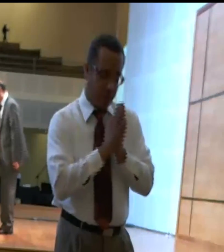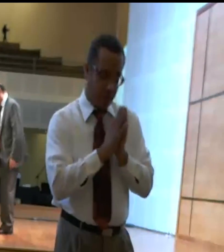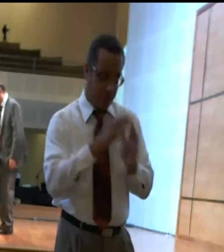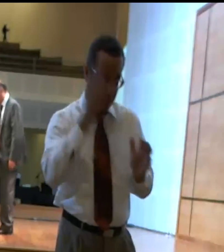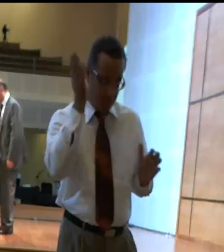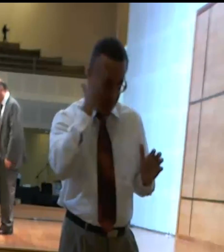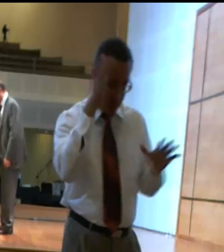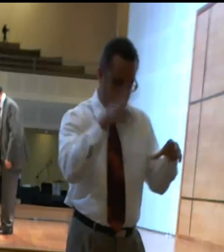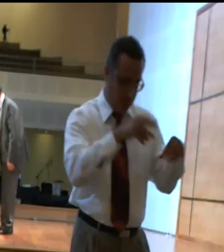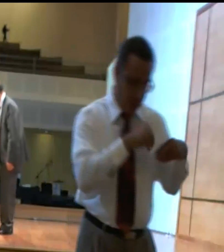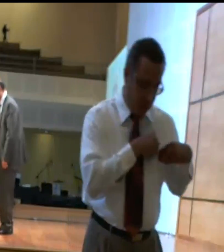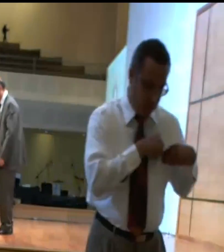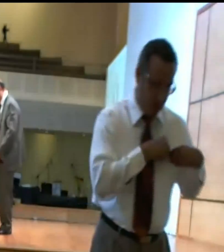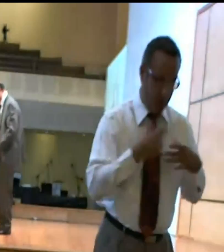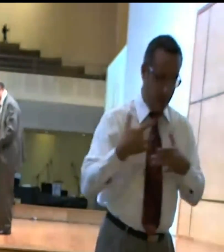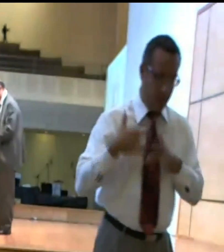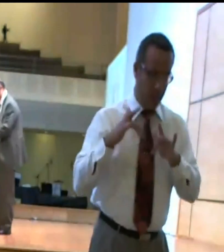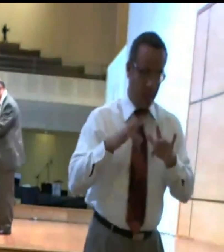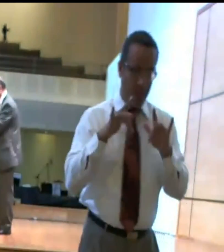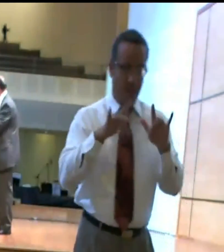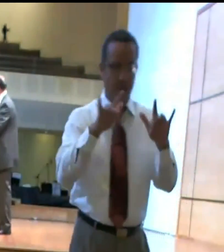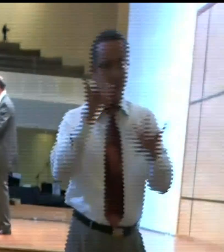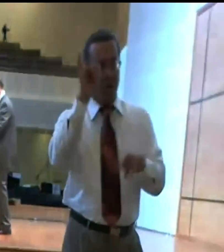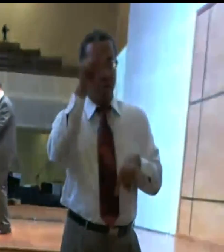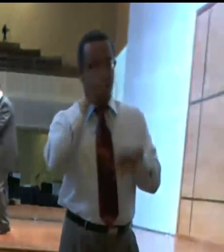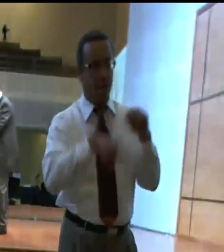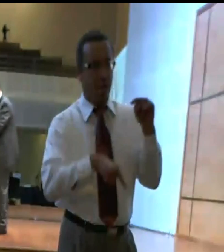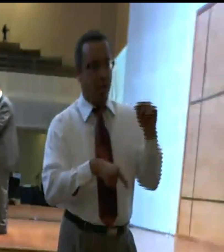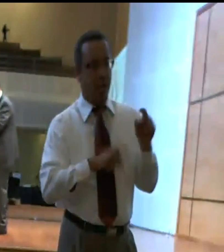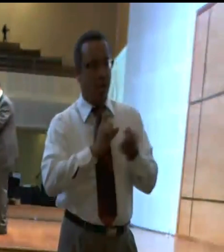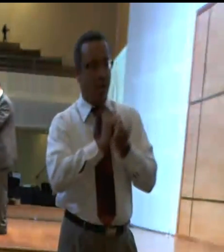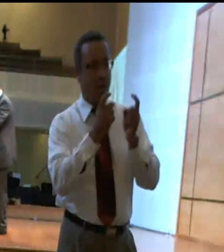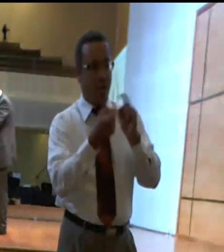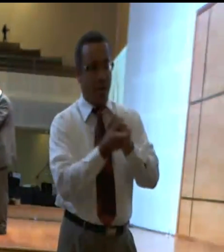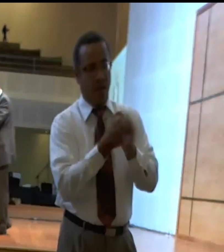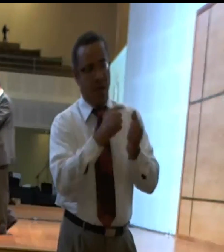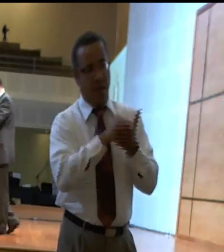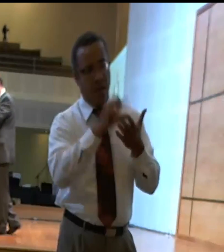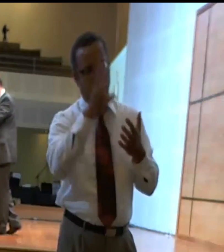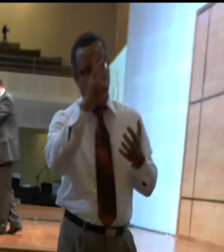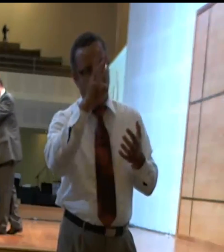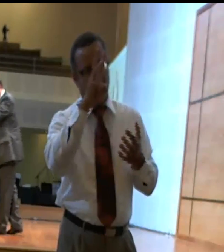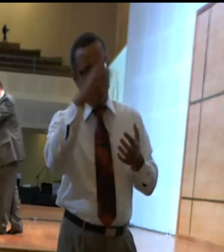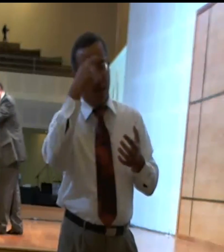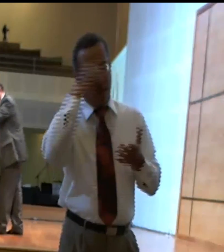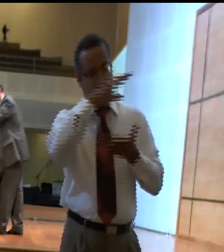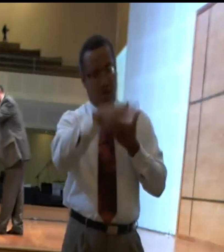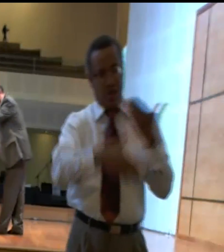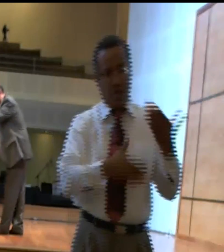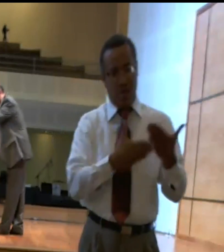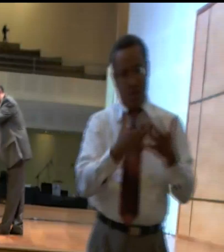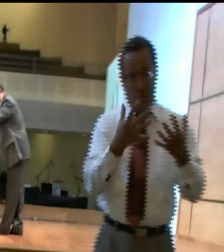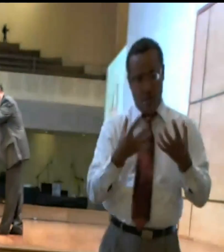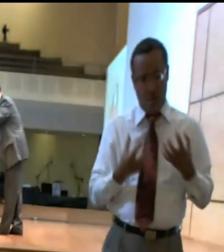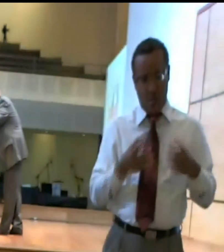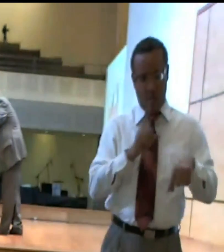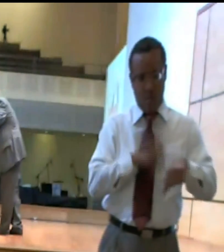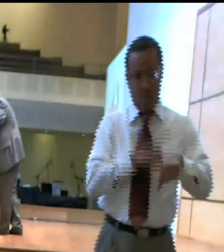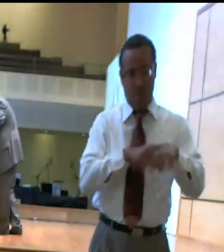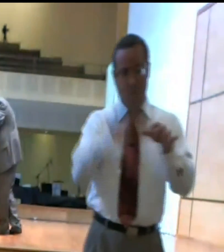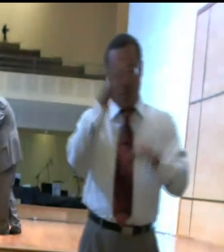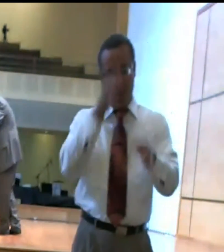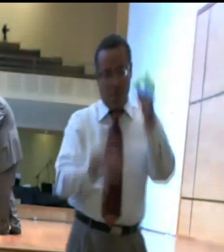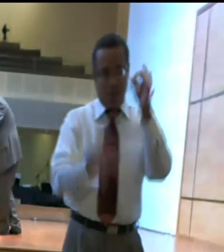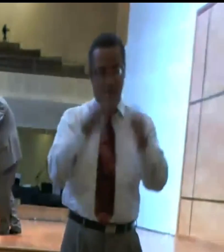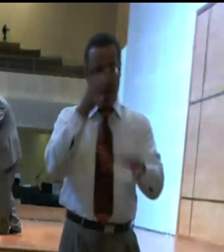Debemos aceptar con mansedumbre y confianza aquello que no podemos cambiar. Versículo 6. Porque para todo lo que quisieres hay tiempo y